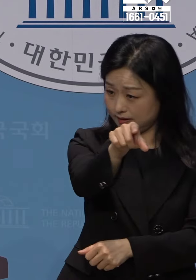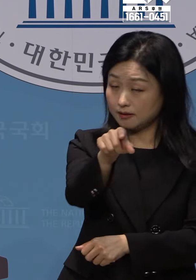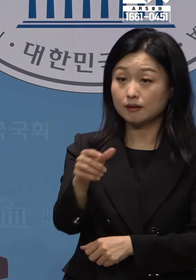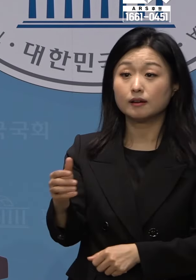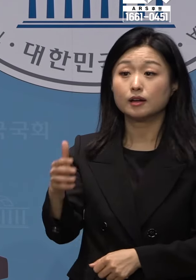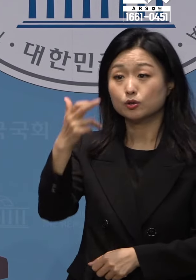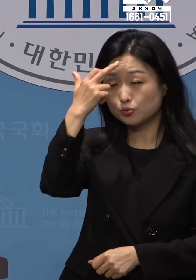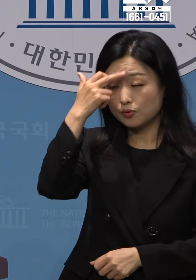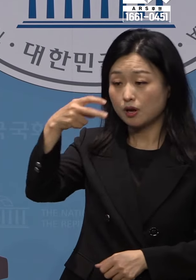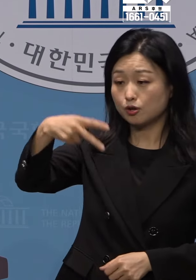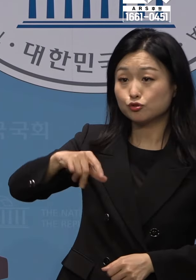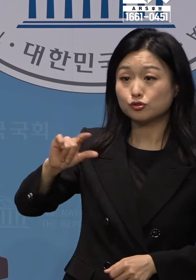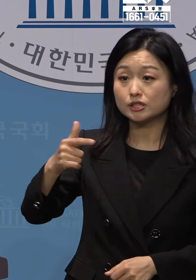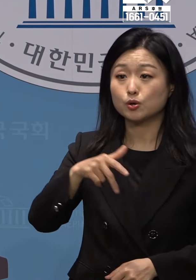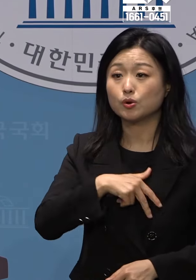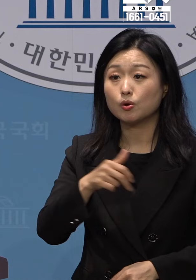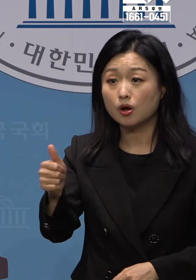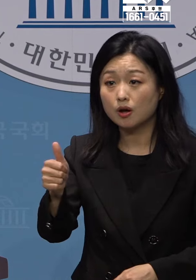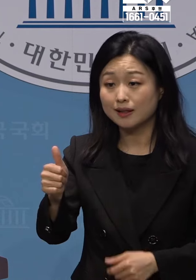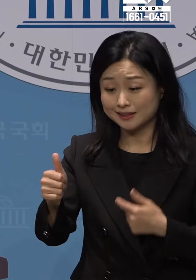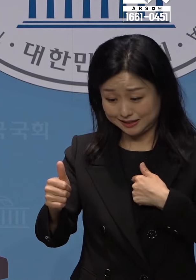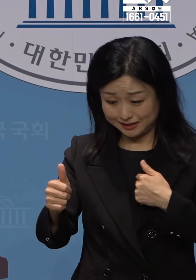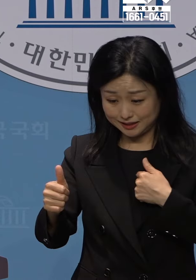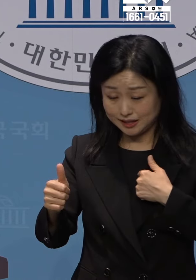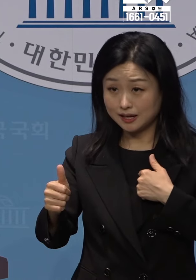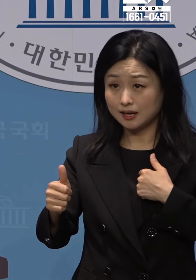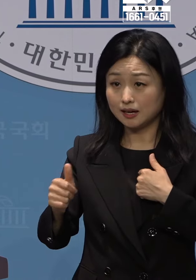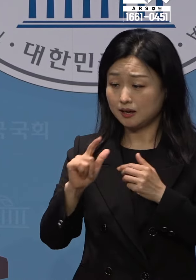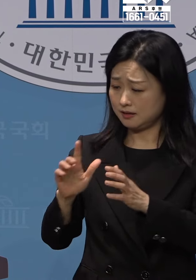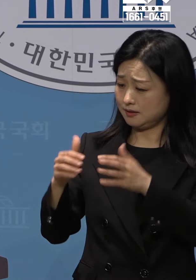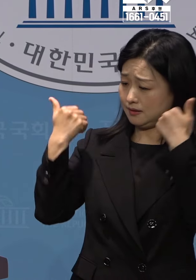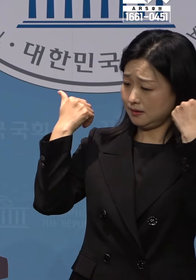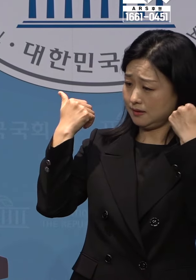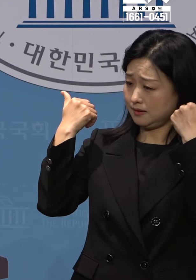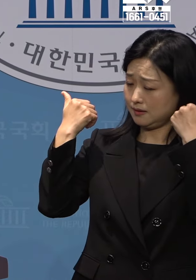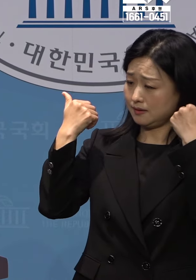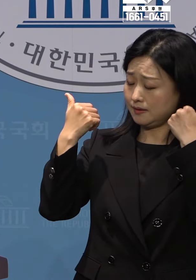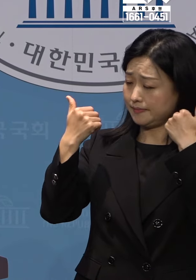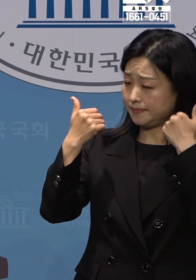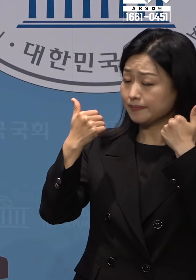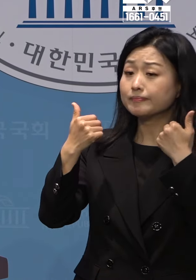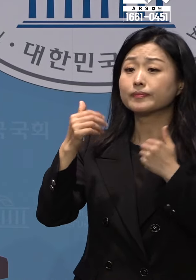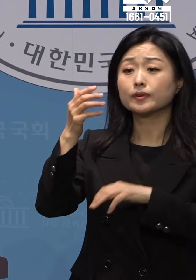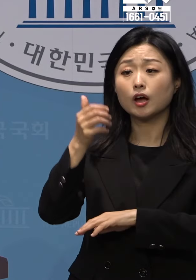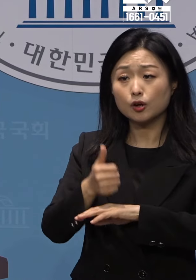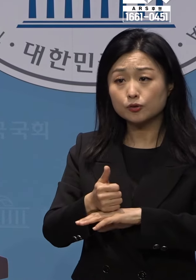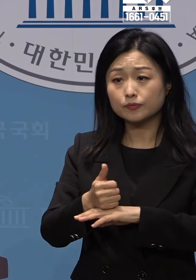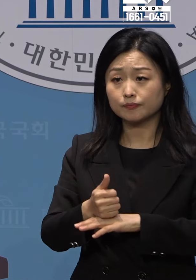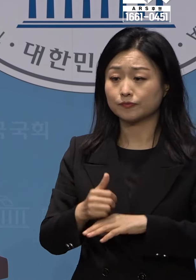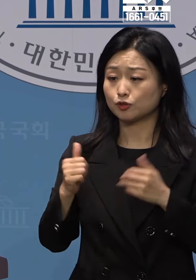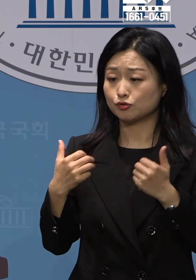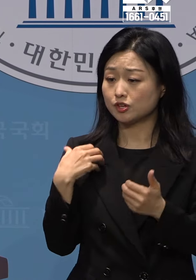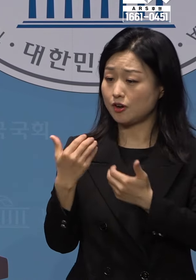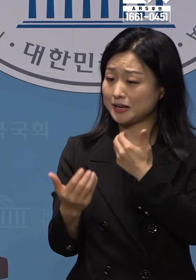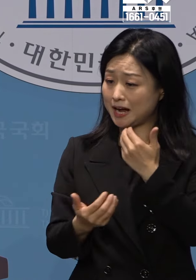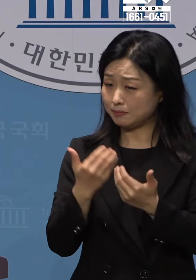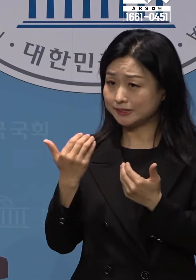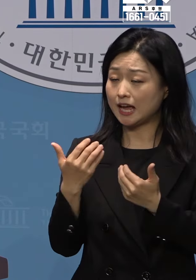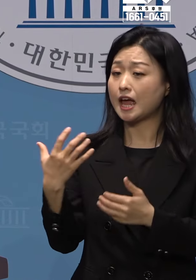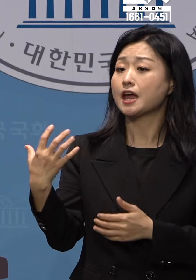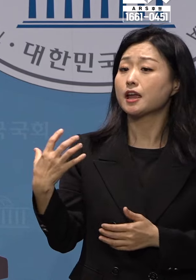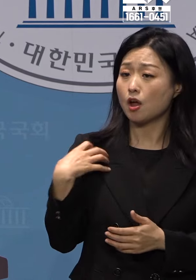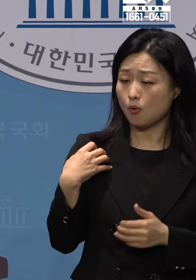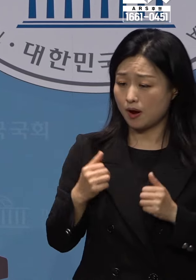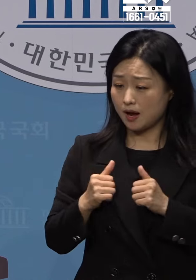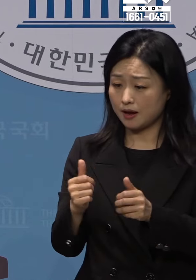의원은 계속해서 위원장에 대한 부당한 공격을 지속하였고 저는 국정감사라는 본연의